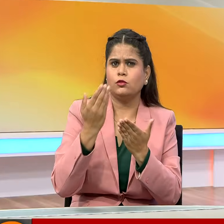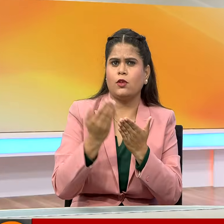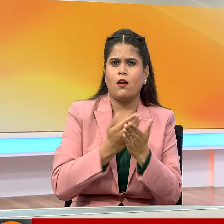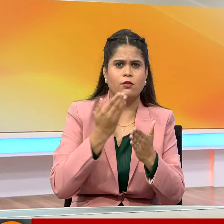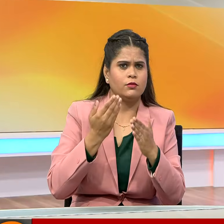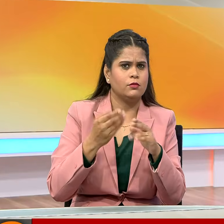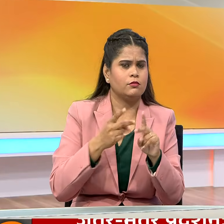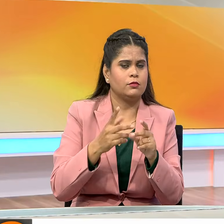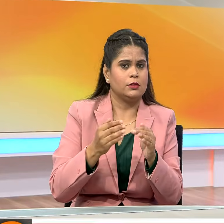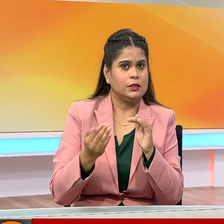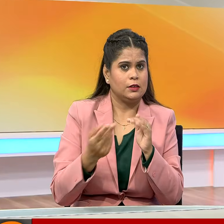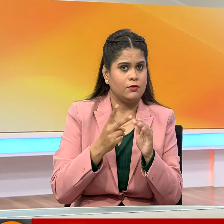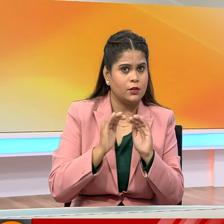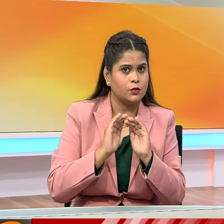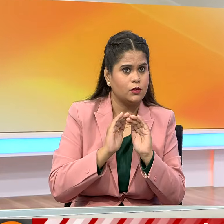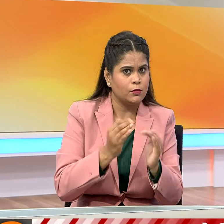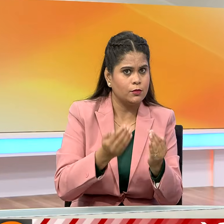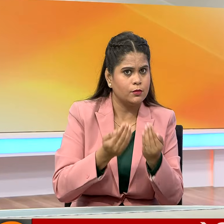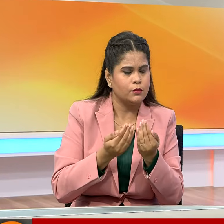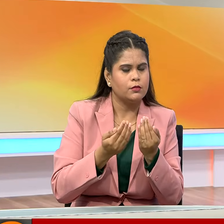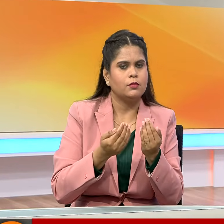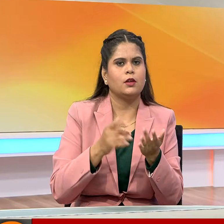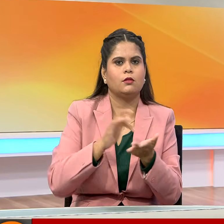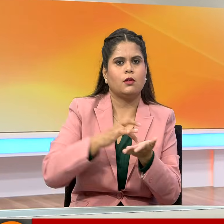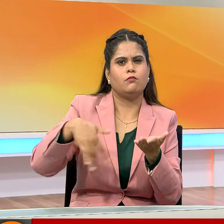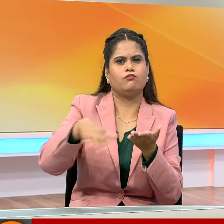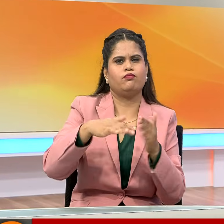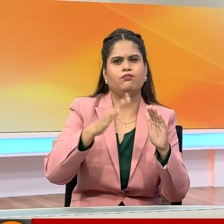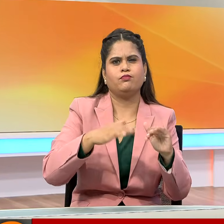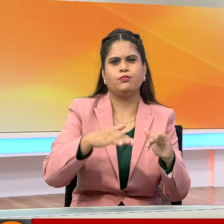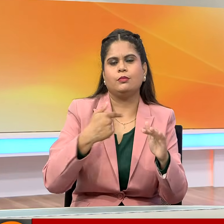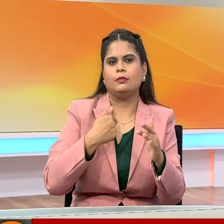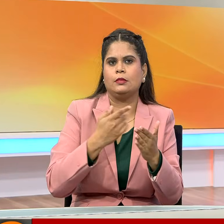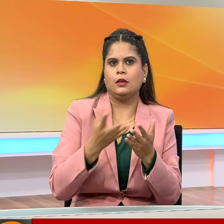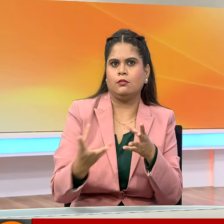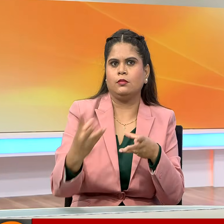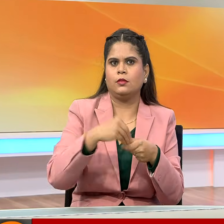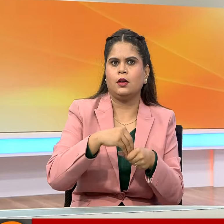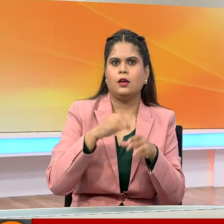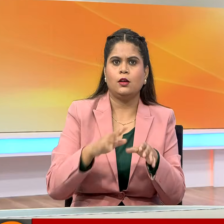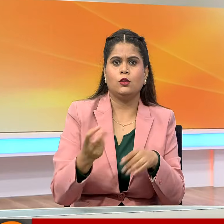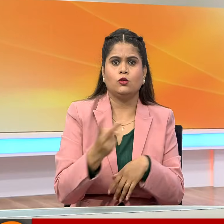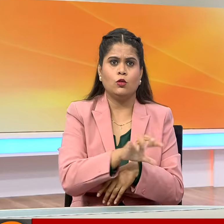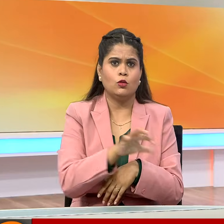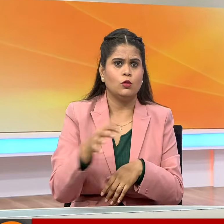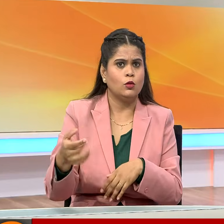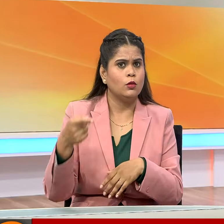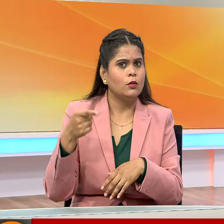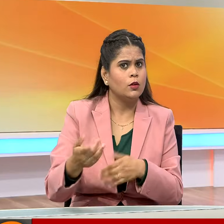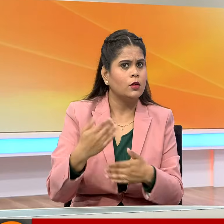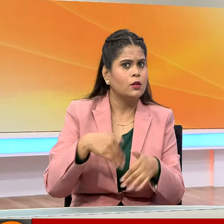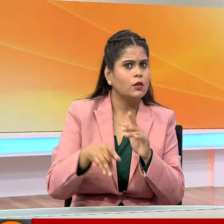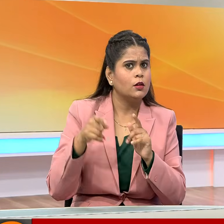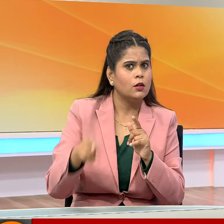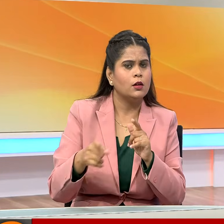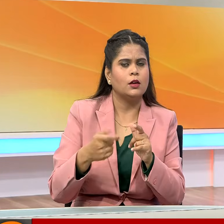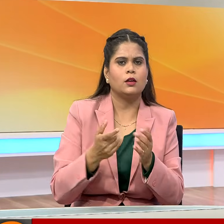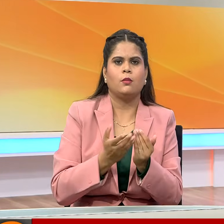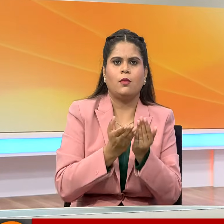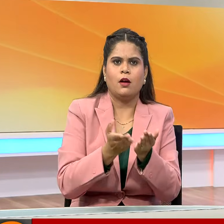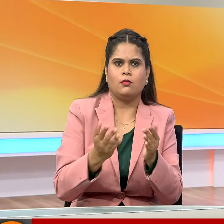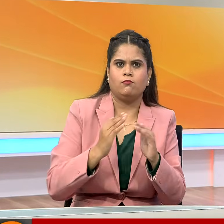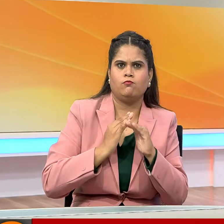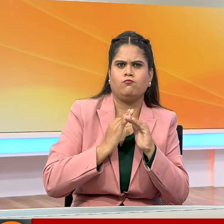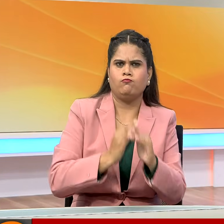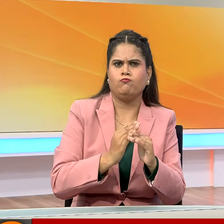सहायता और आपदा राहत जैसे क्षेत्रों को शामिल किया गया है। दोनों पक्ष समुद्री सुरक्षा में मजबूत सहयोग को तेजी से